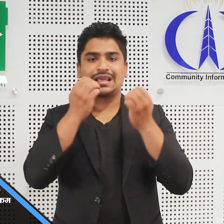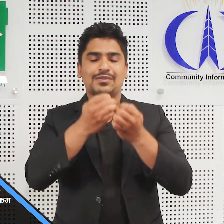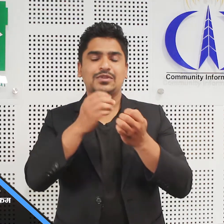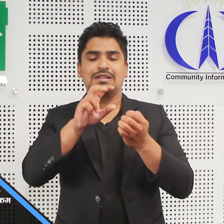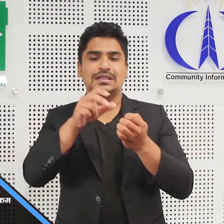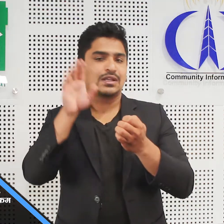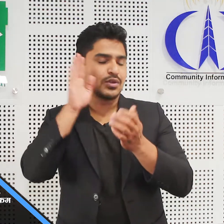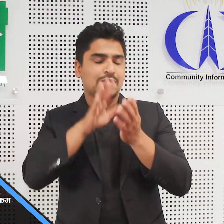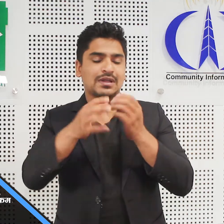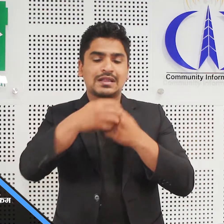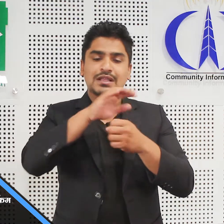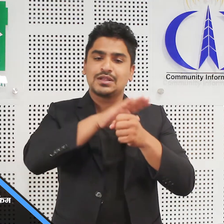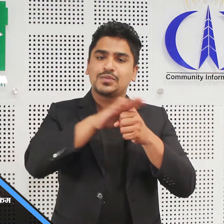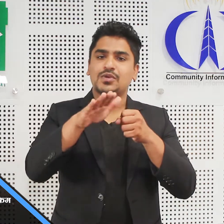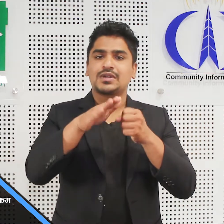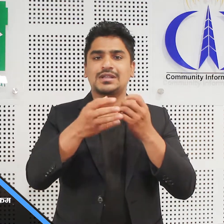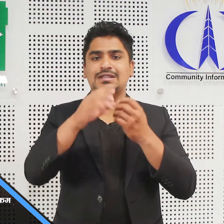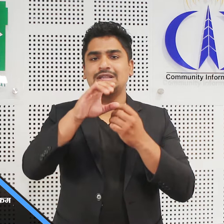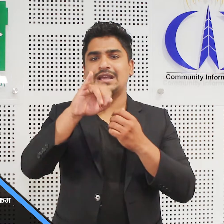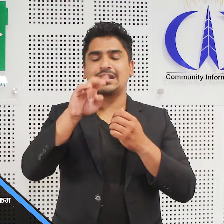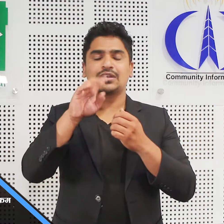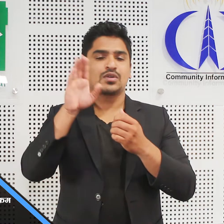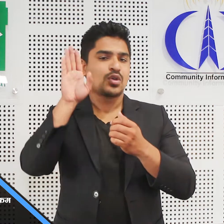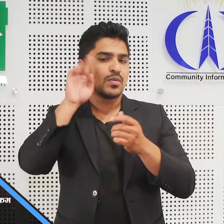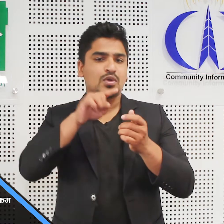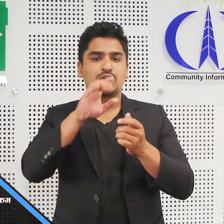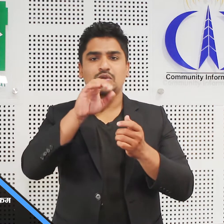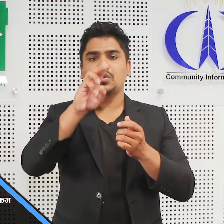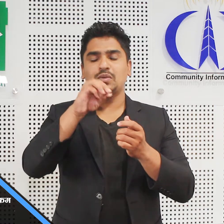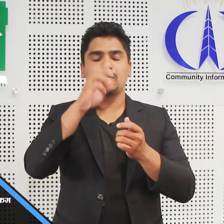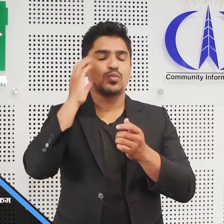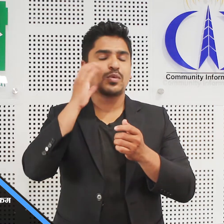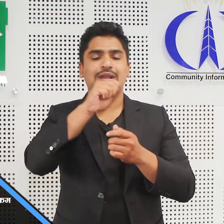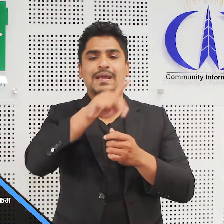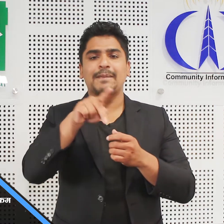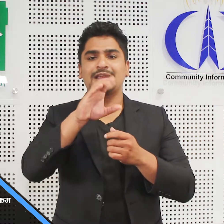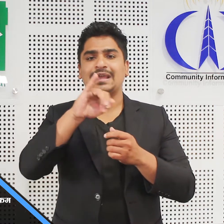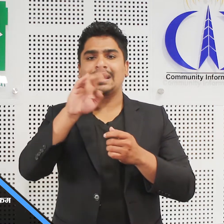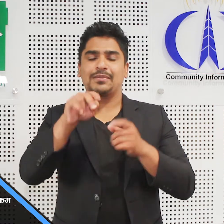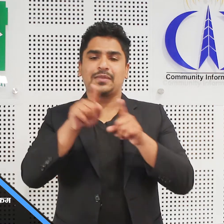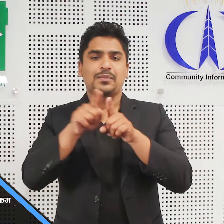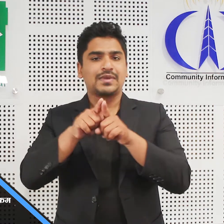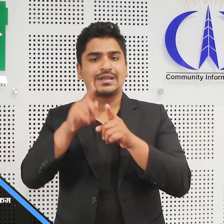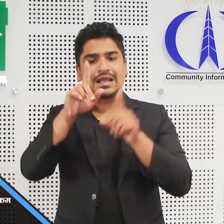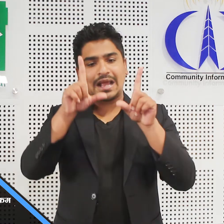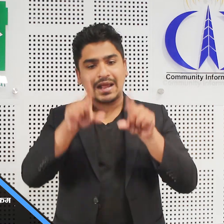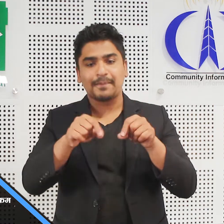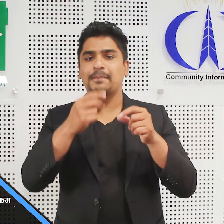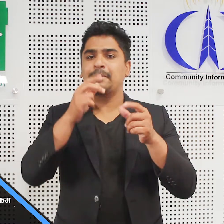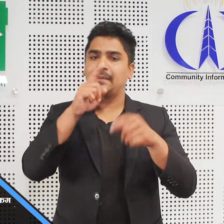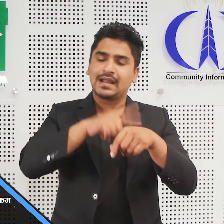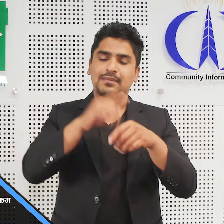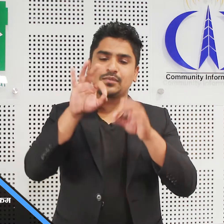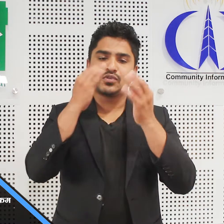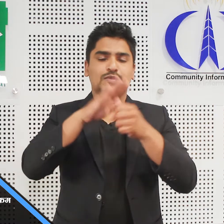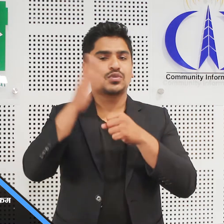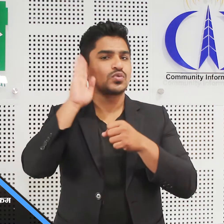रेडियोबाट देशैभरि सिआइएन खबर .com र मोबाइल एप सिआइएनमा पनि चाहेको बेला विश्वभरि नै सुन्न सक्नुहुन्छ। तपाईँले